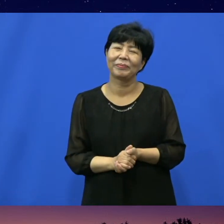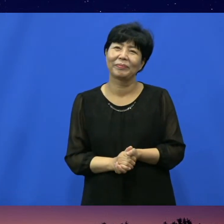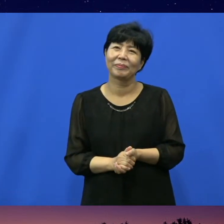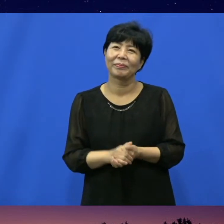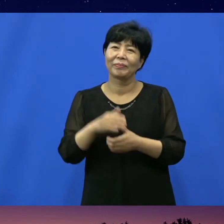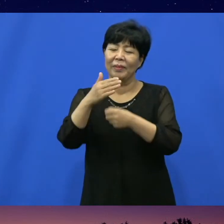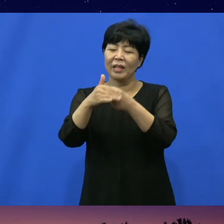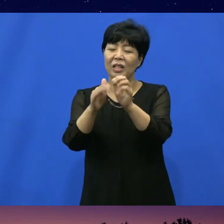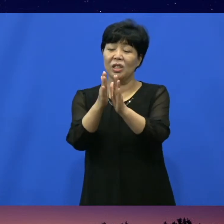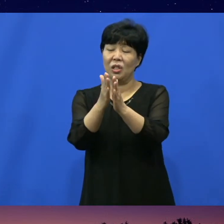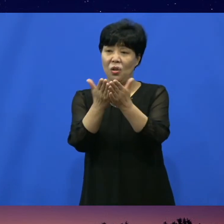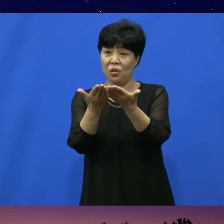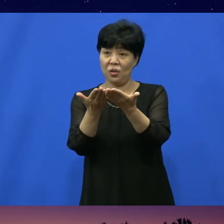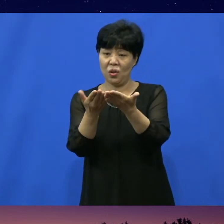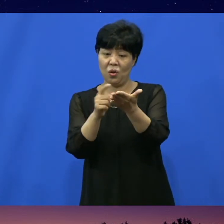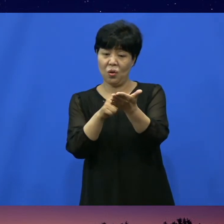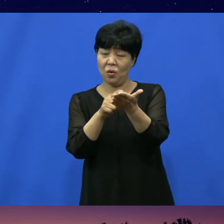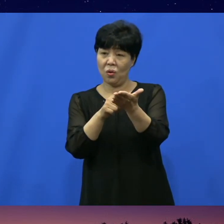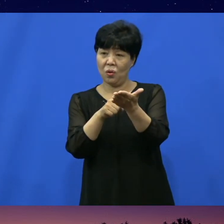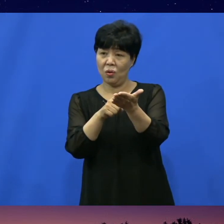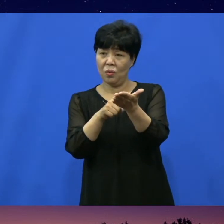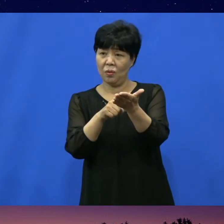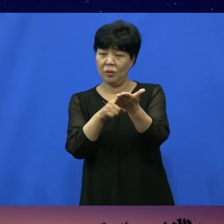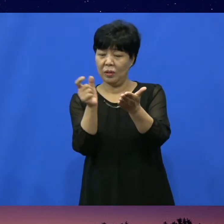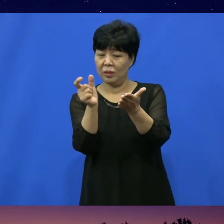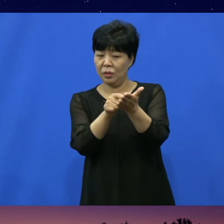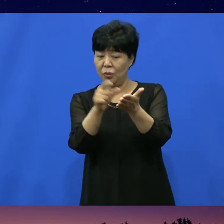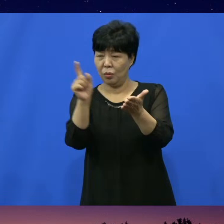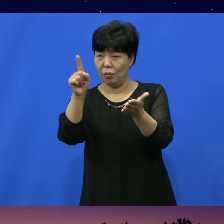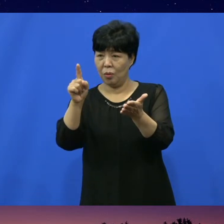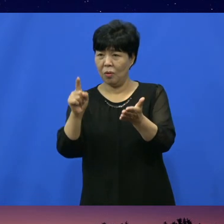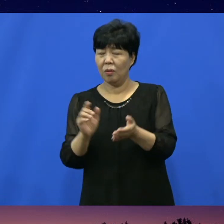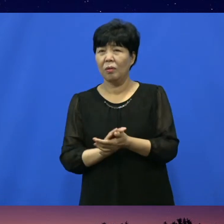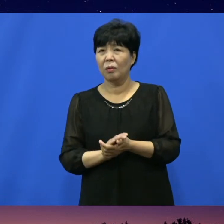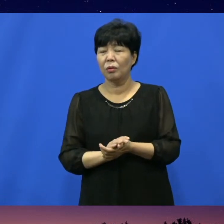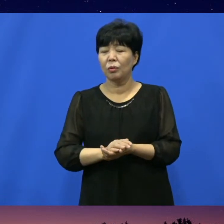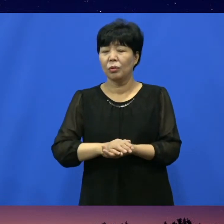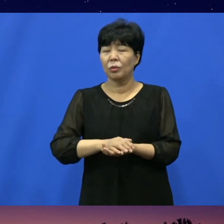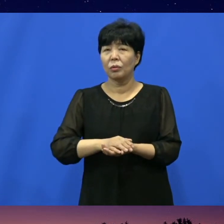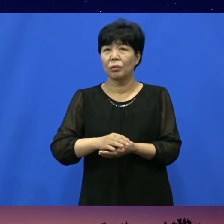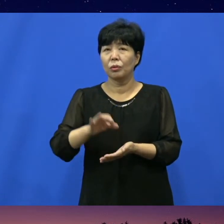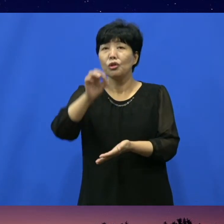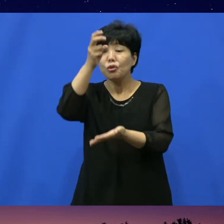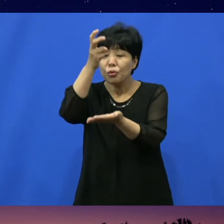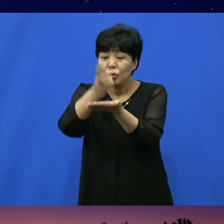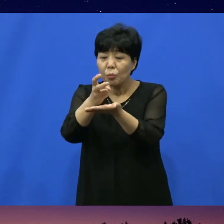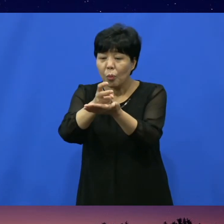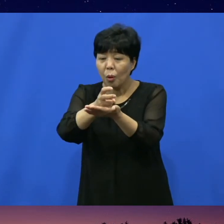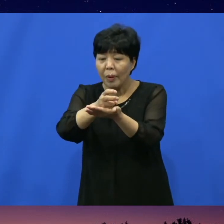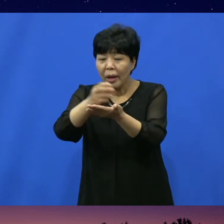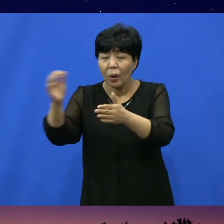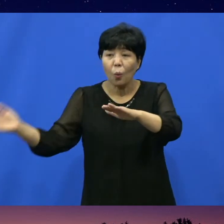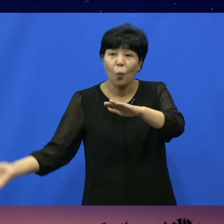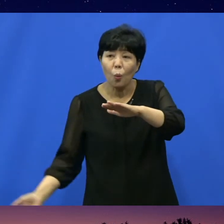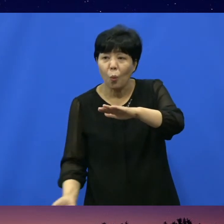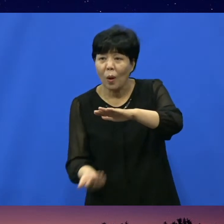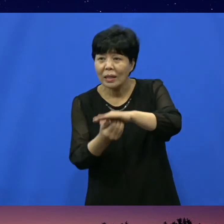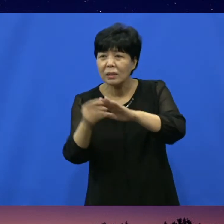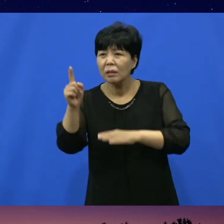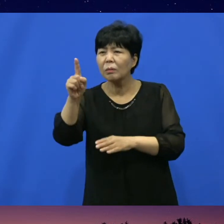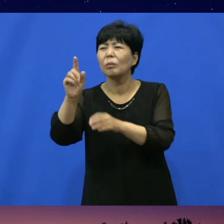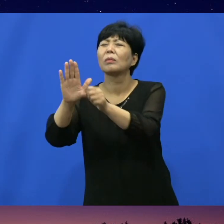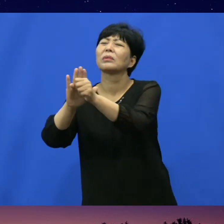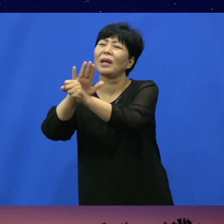성경은 뭐예요? 사랑은 율법의 완성이다. 율법의 완성. 율법을 얘기하지만 그 율법을 완성하는 것도 결국은